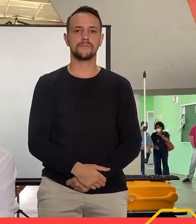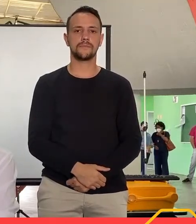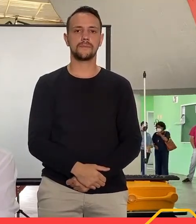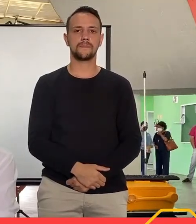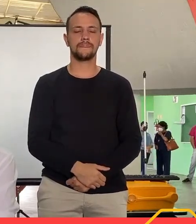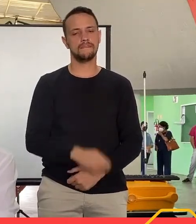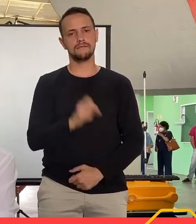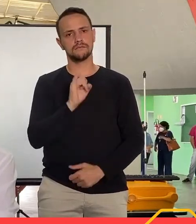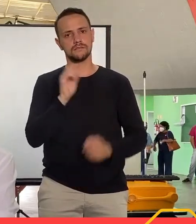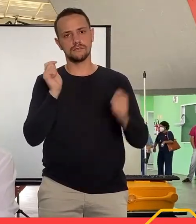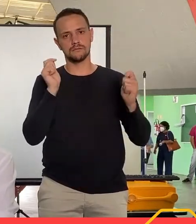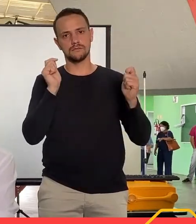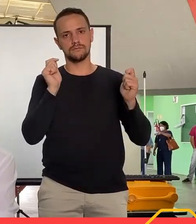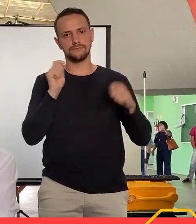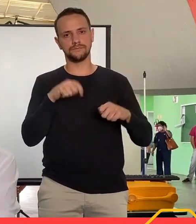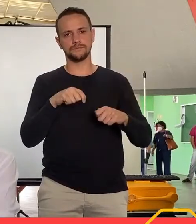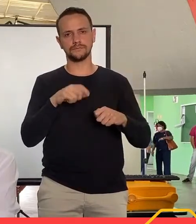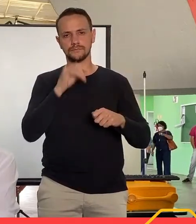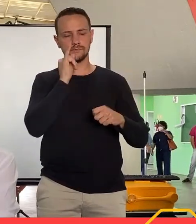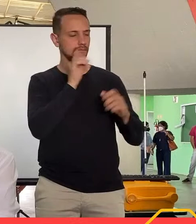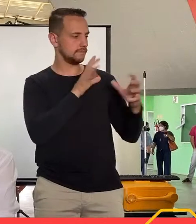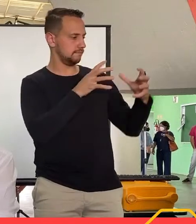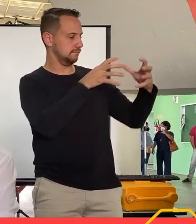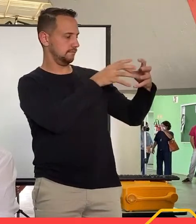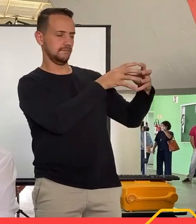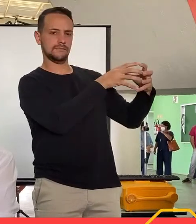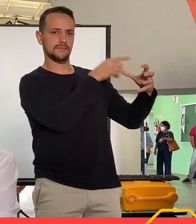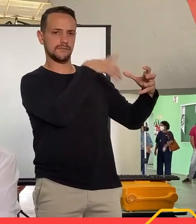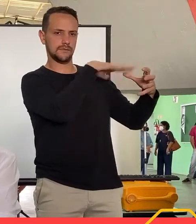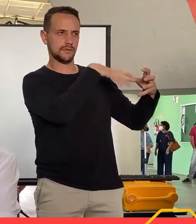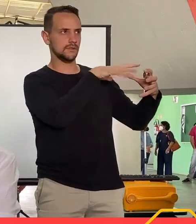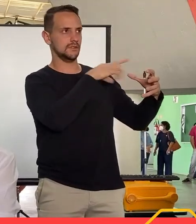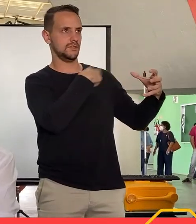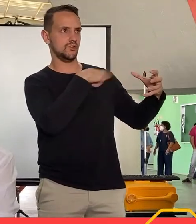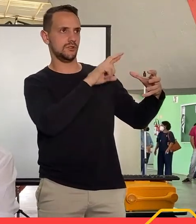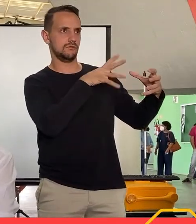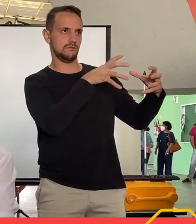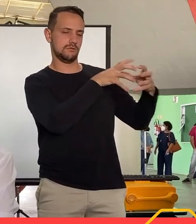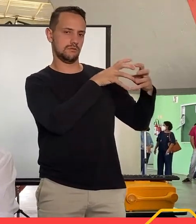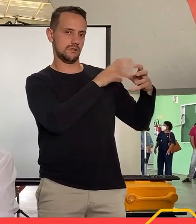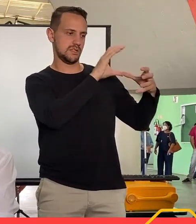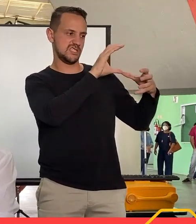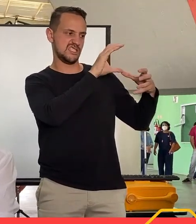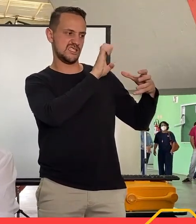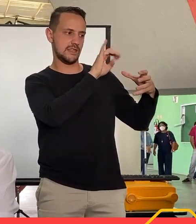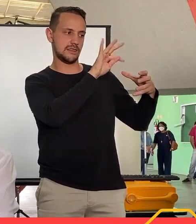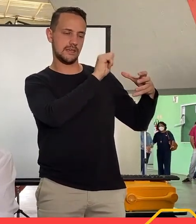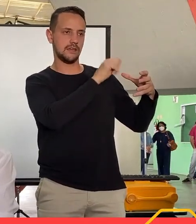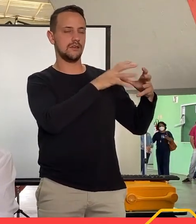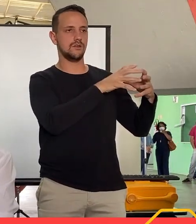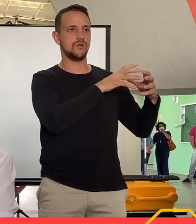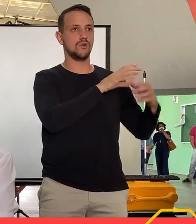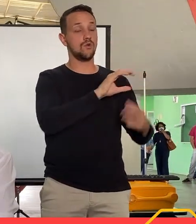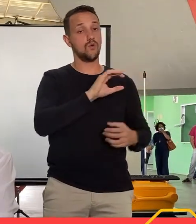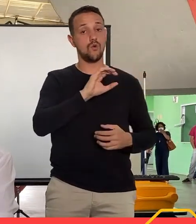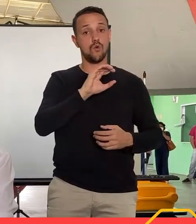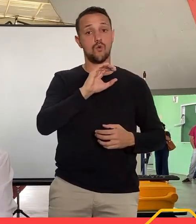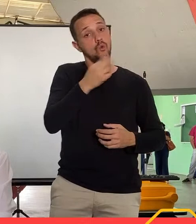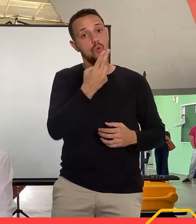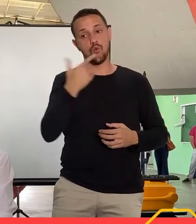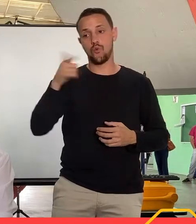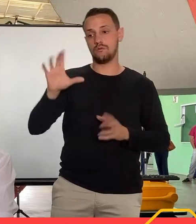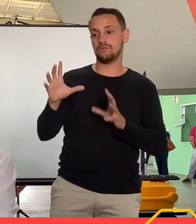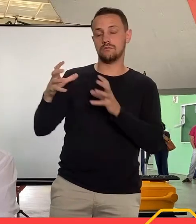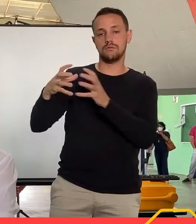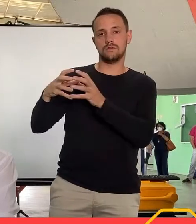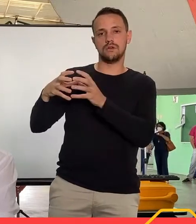absolutamente cabível uma seita ou uma determinada vertente religiosa, uma